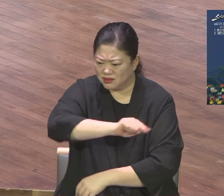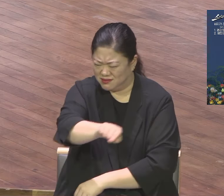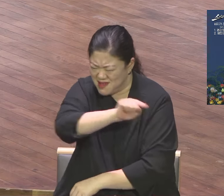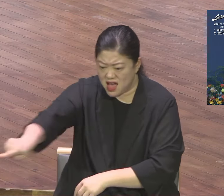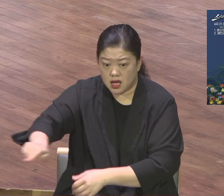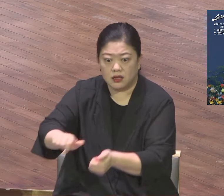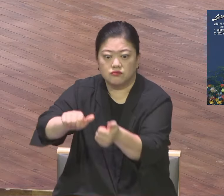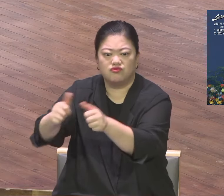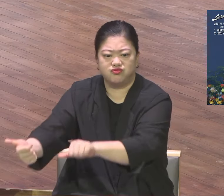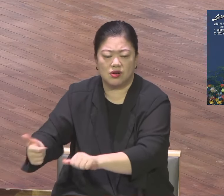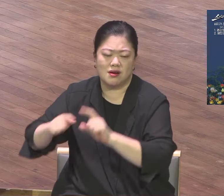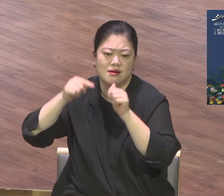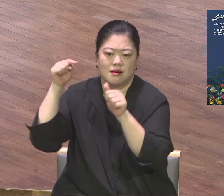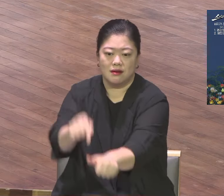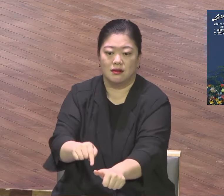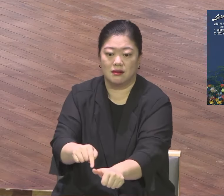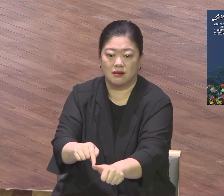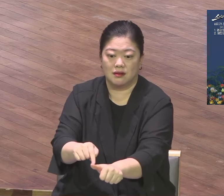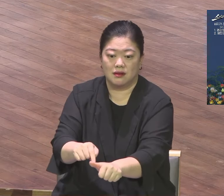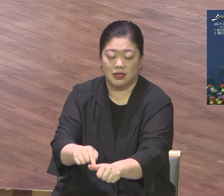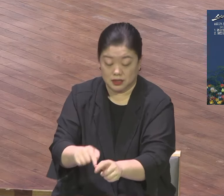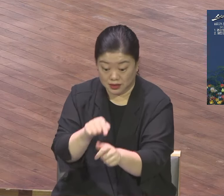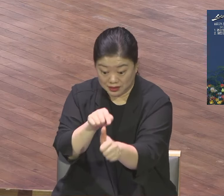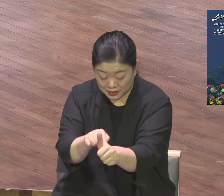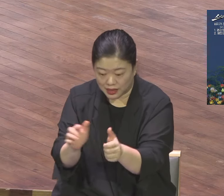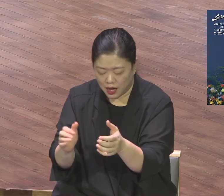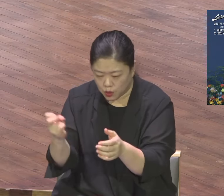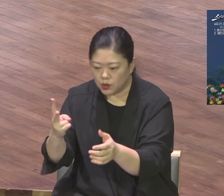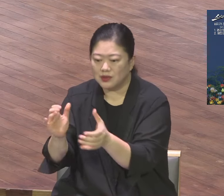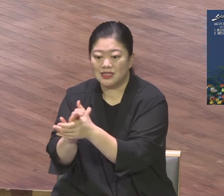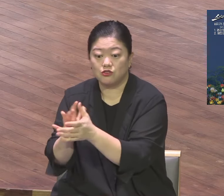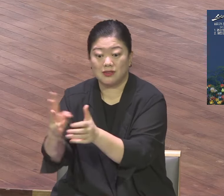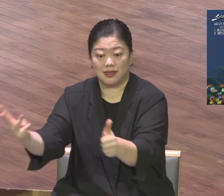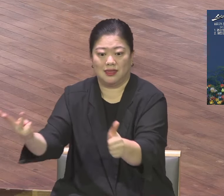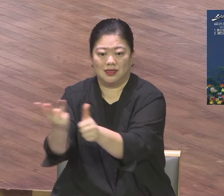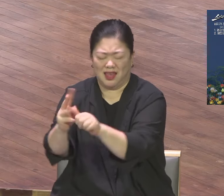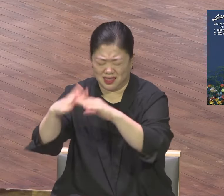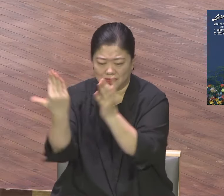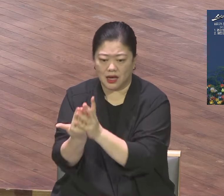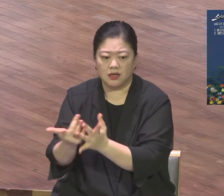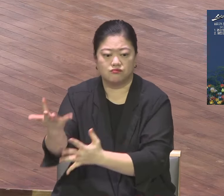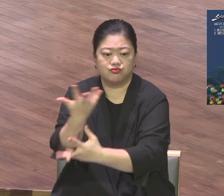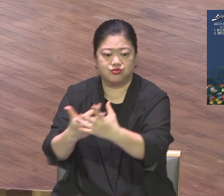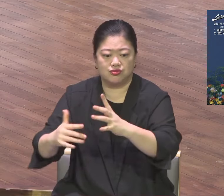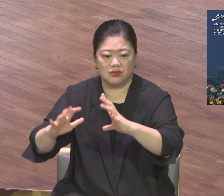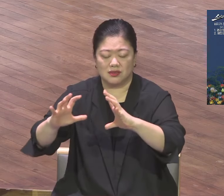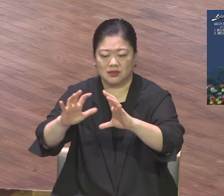그런데 놀랍게도 이들은 머리털 하나 타지도 않고